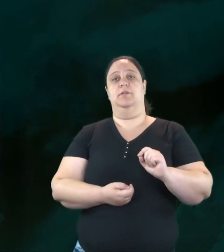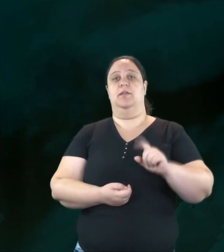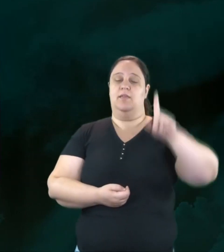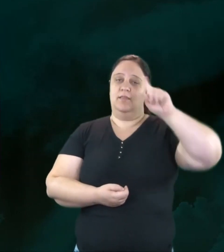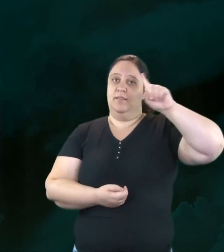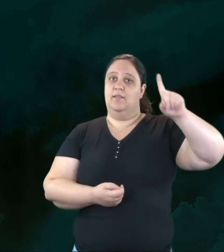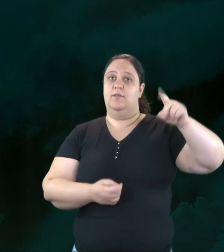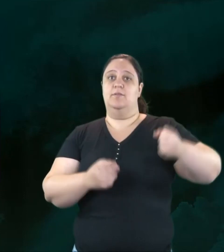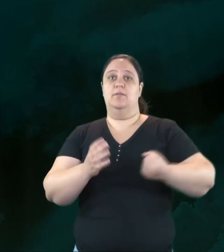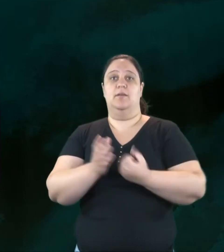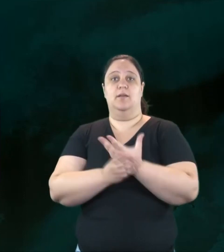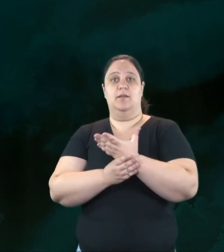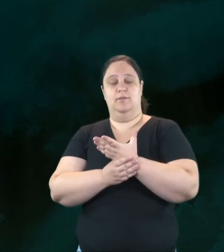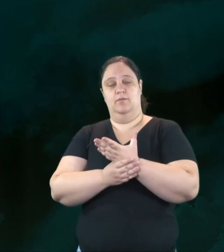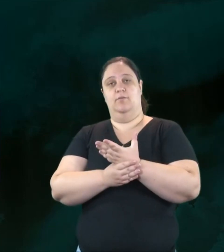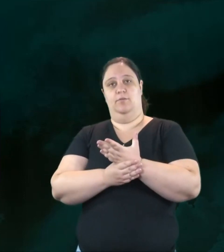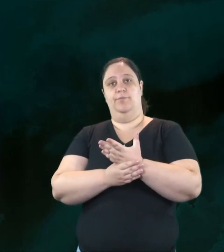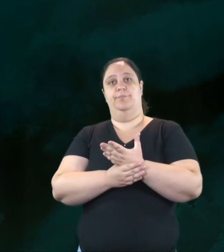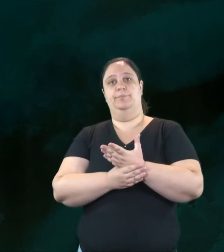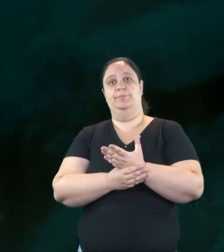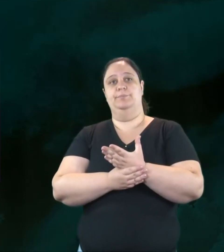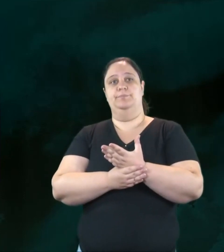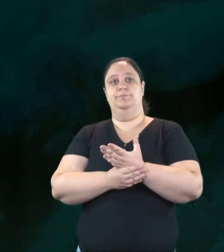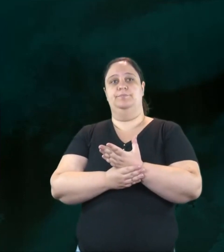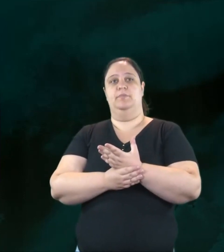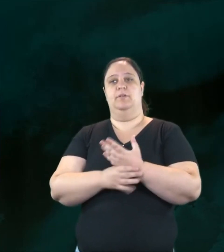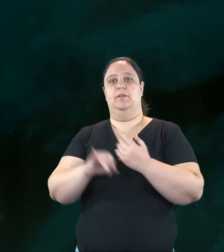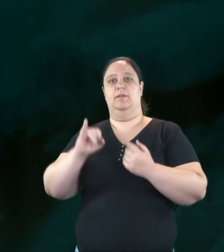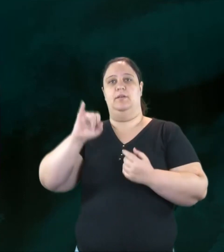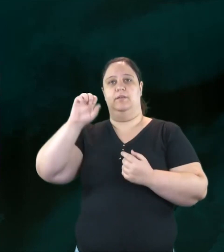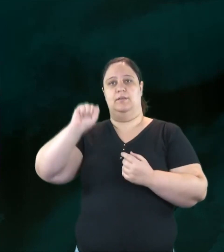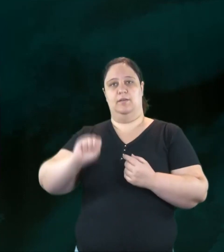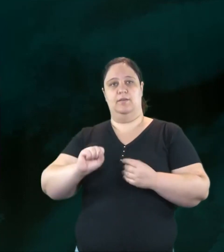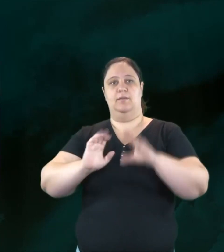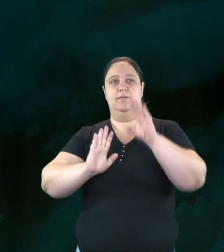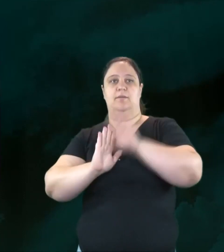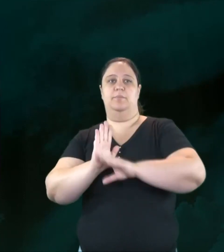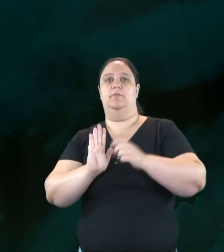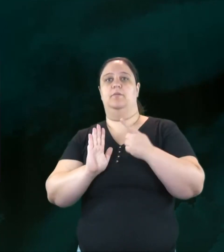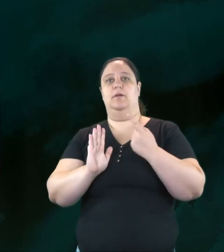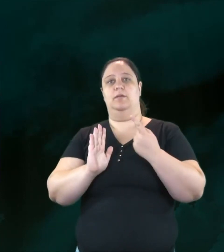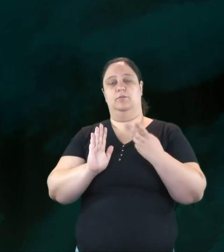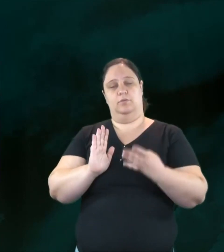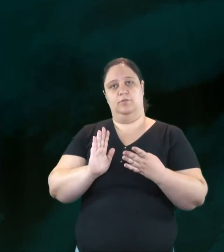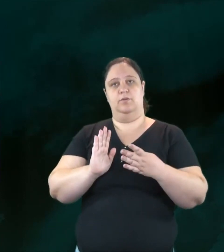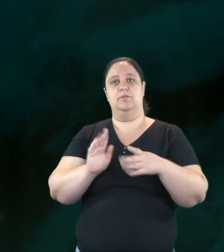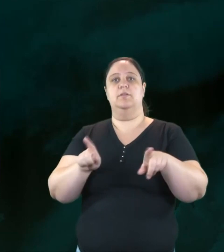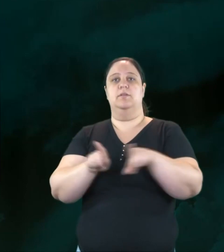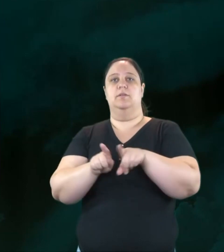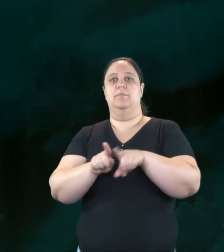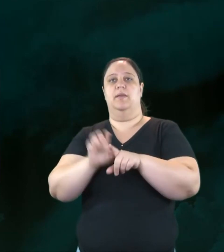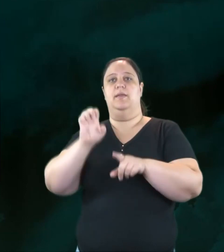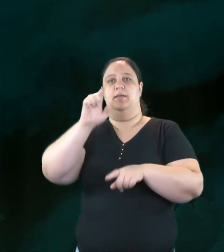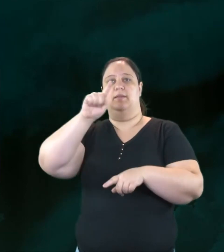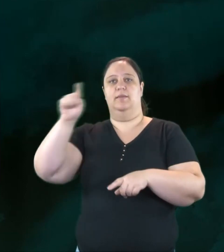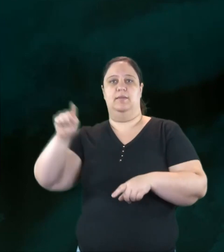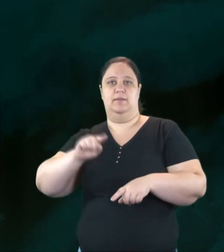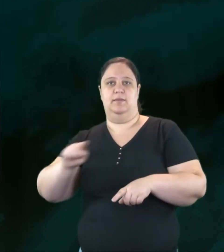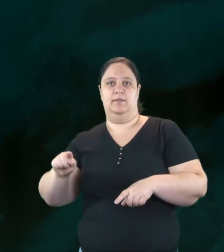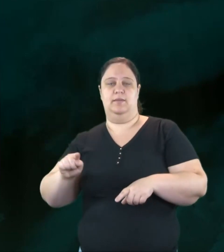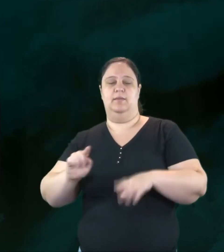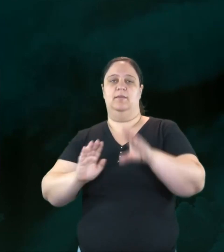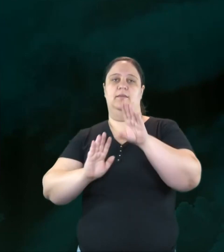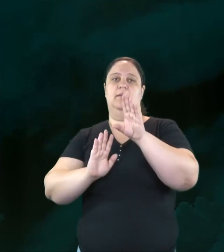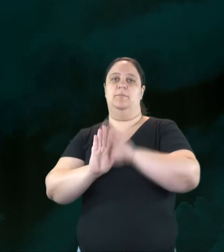criado, segundo o registro do livro de Isaías, capítulo 14, e também o livro de Ezequias, capítulo